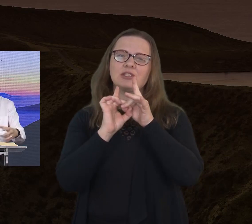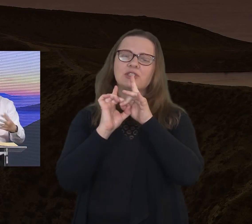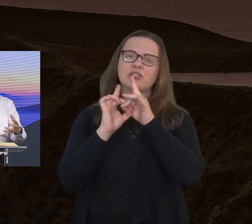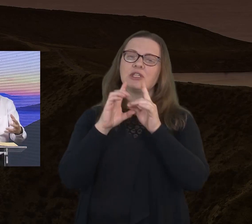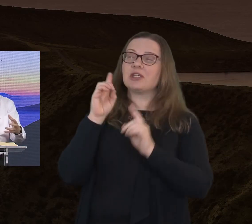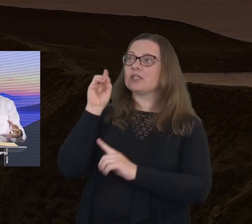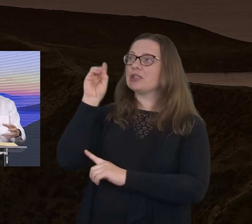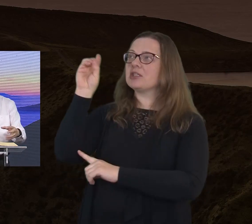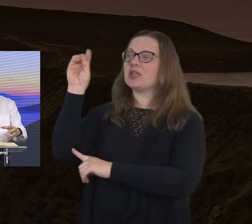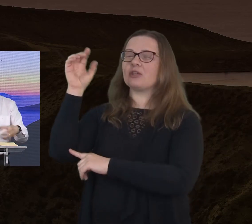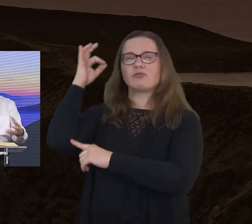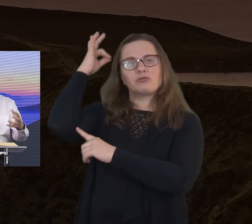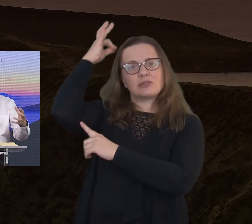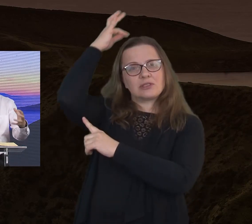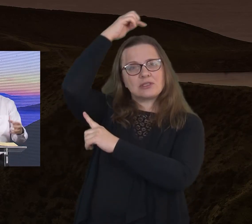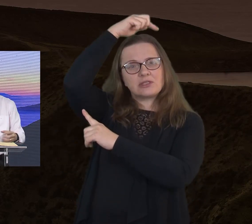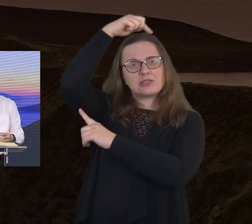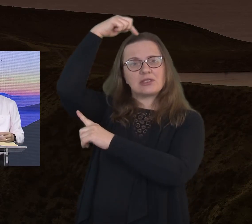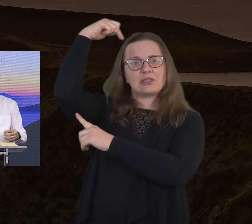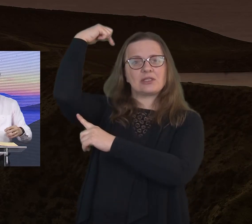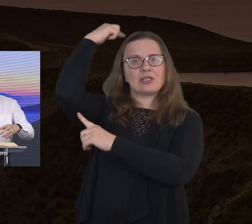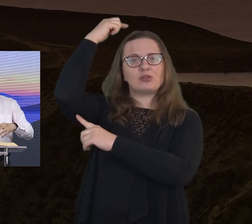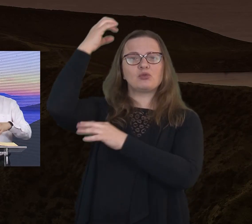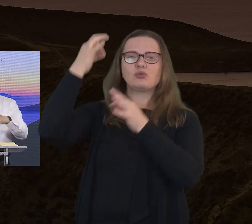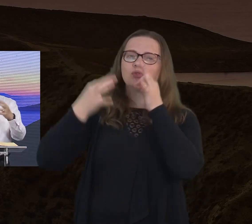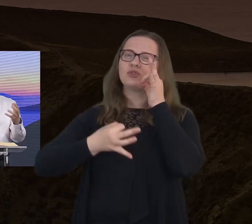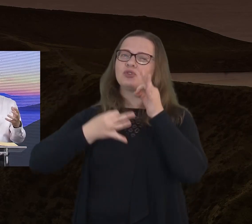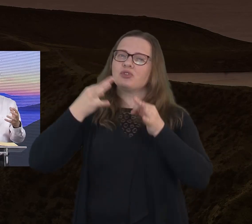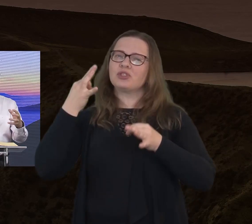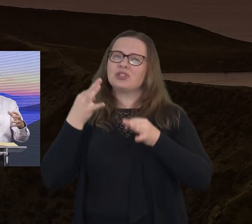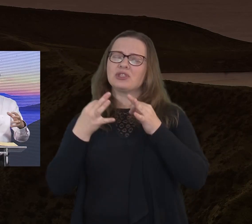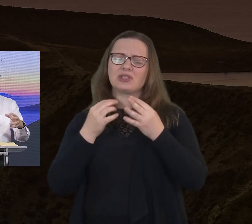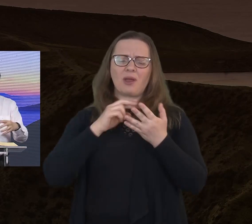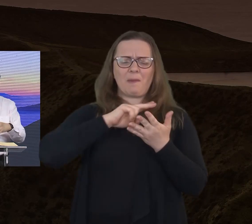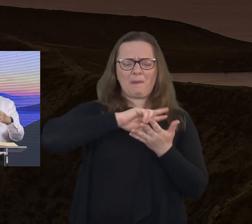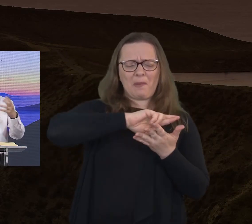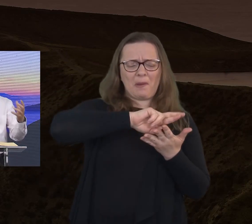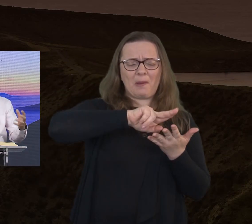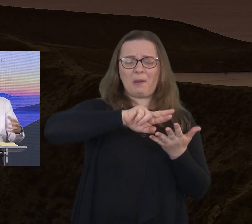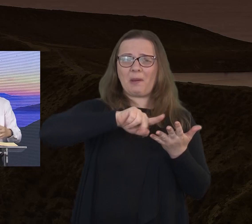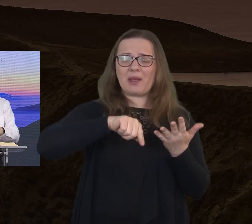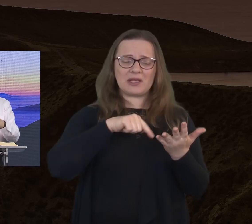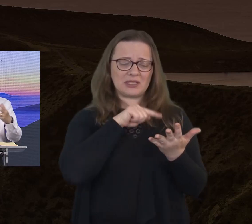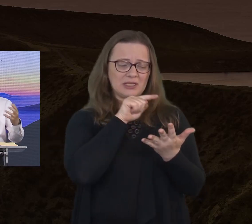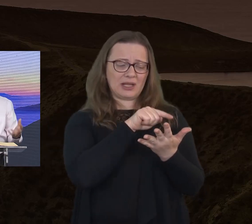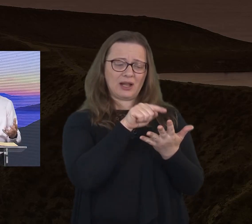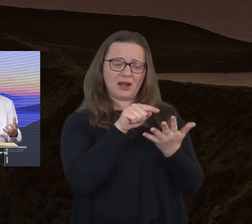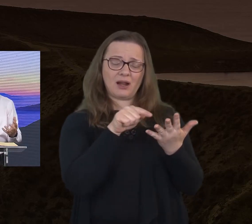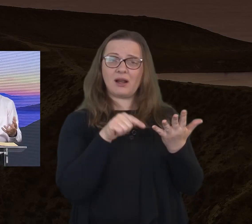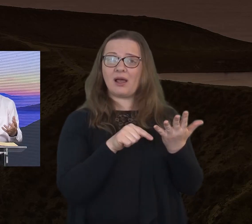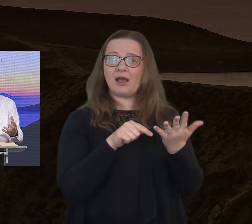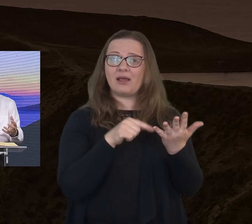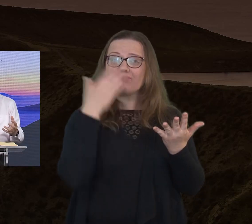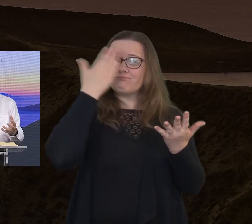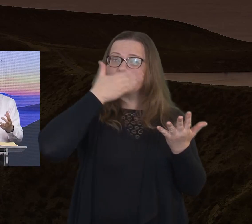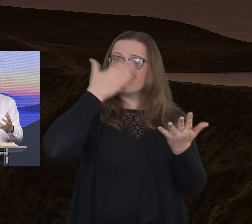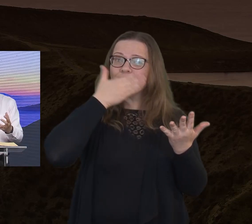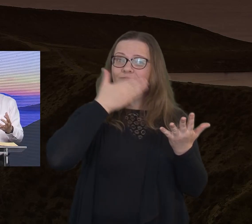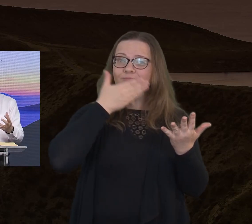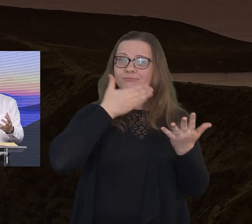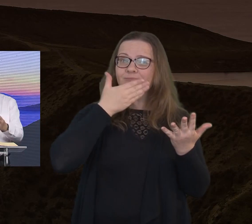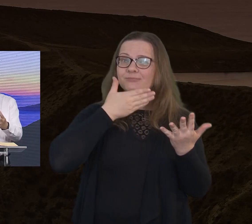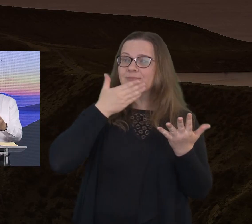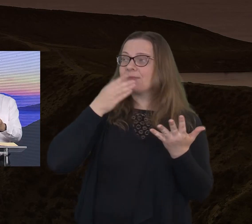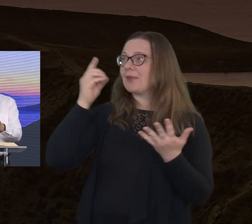santo, a santidade, a justiça. Quer dizer, todas essas coisas são atributos invisíveis de Deus,